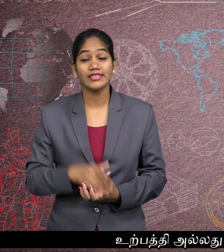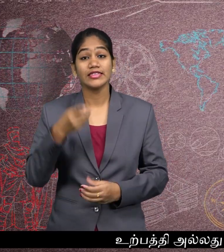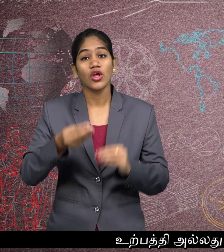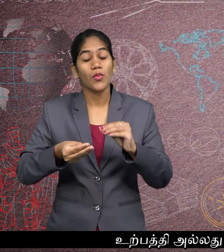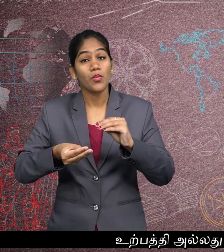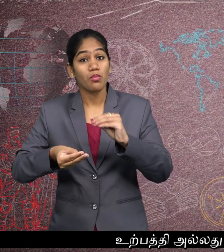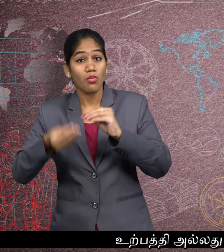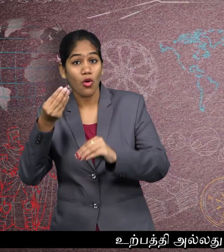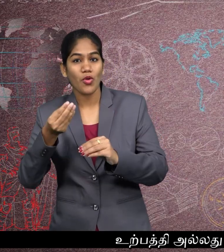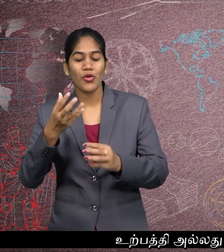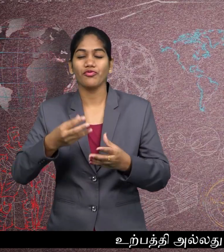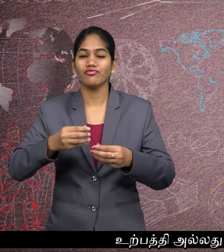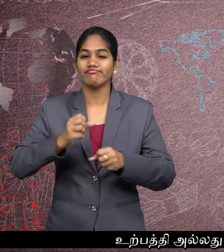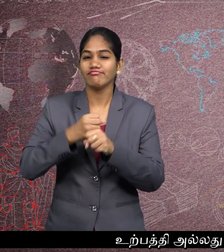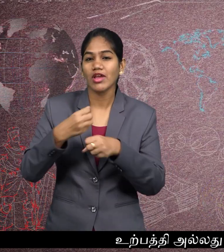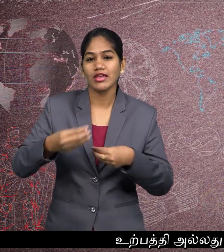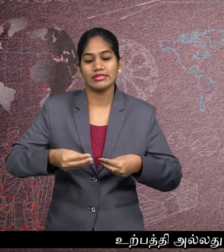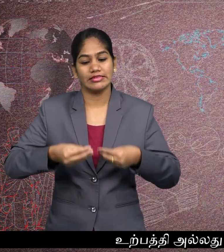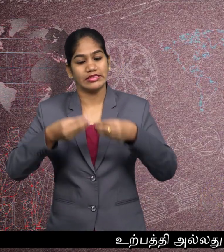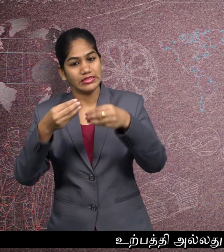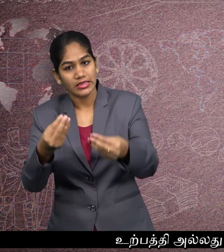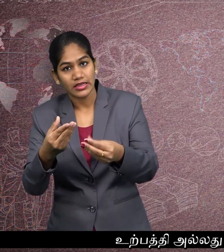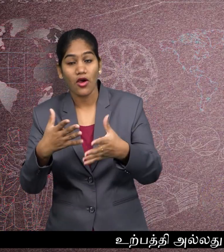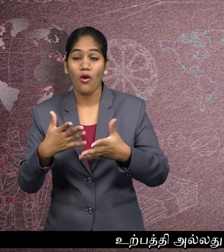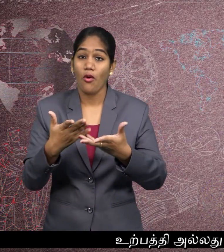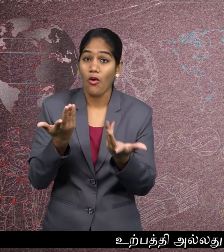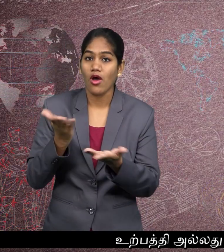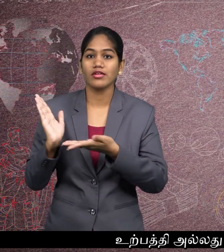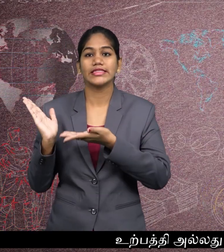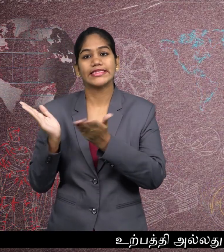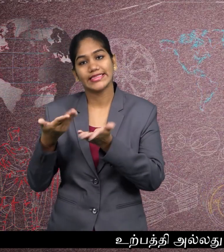உற்பத்தி அல்லது வழங்கலின் அதிகப்படியான